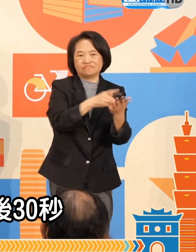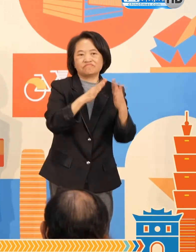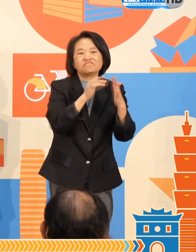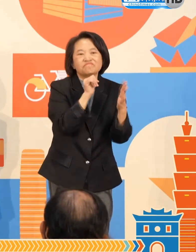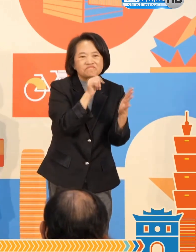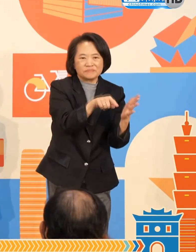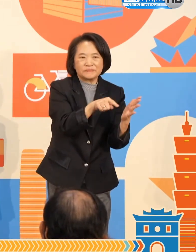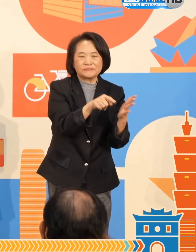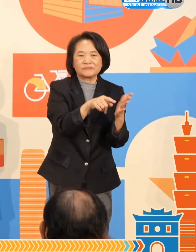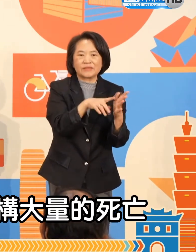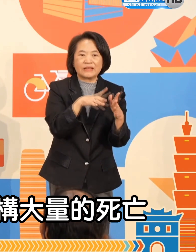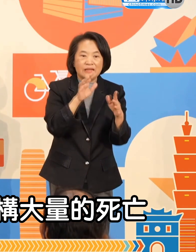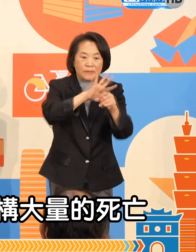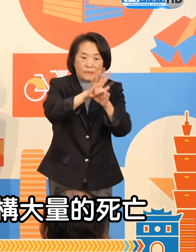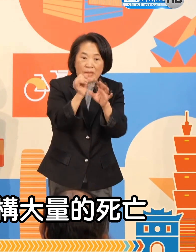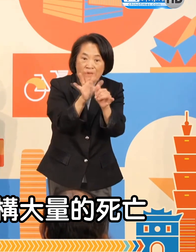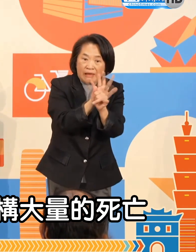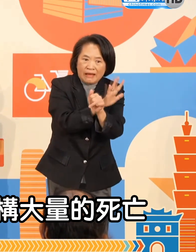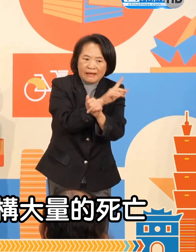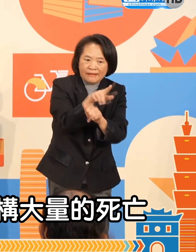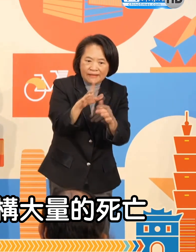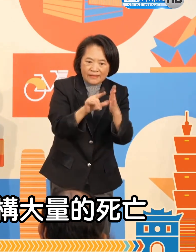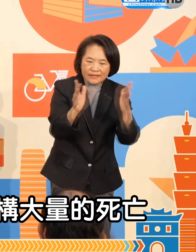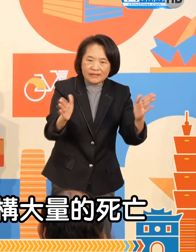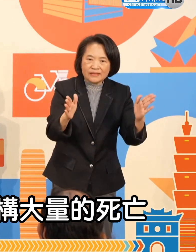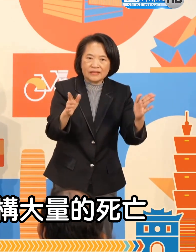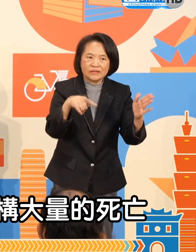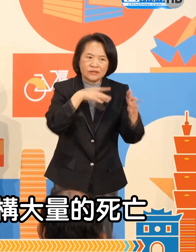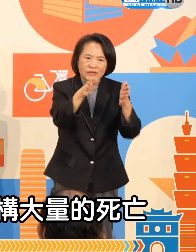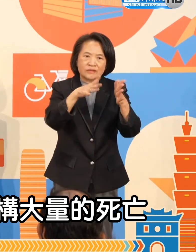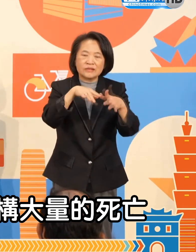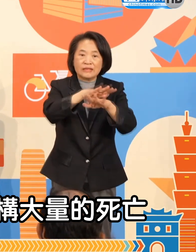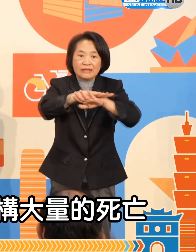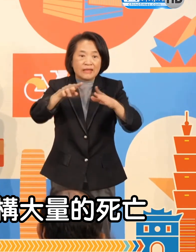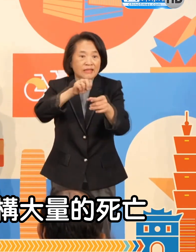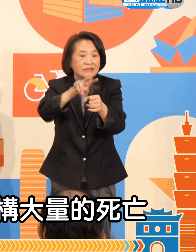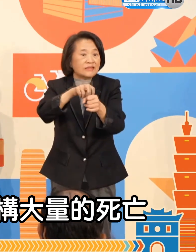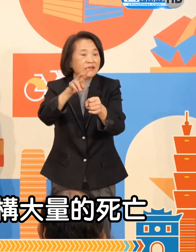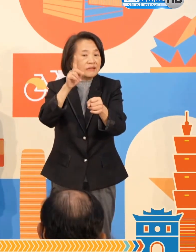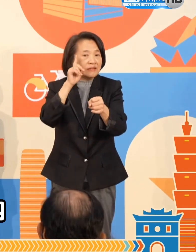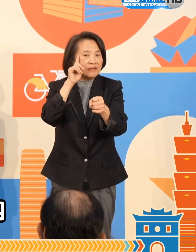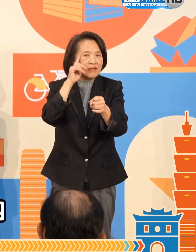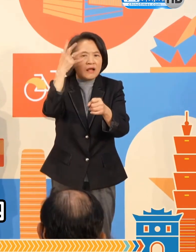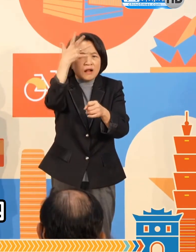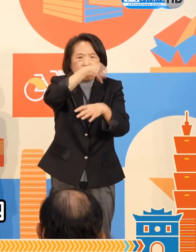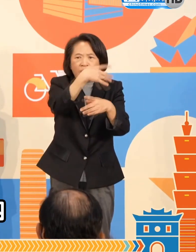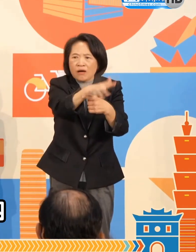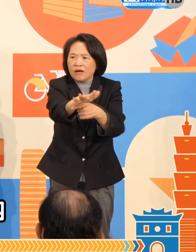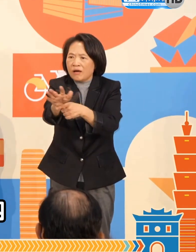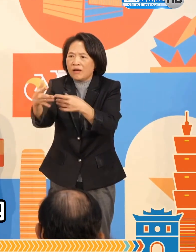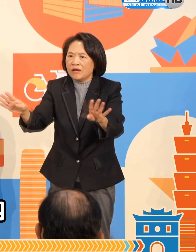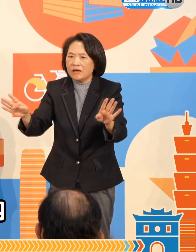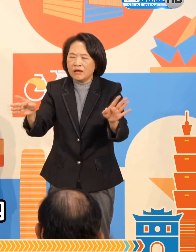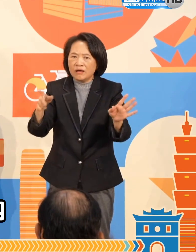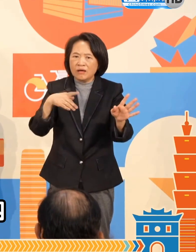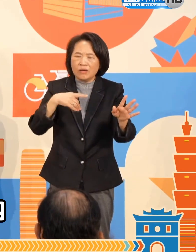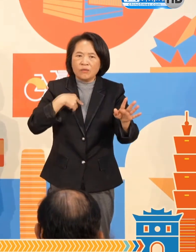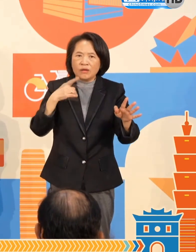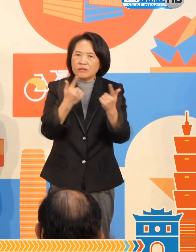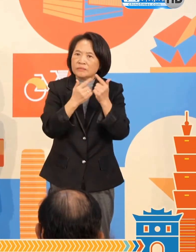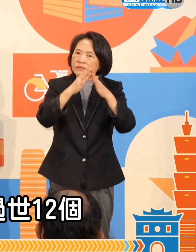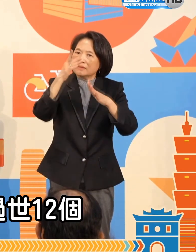30秒，社会局面对安养护机构大量的死亡，在一周内